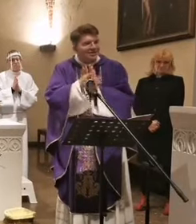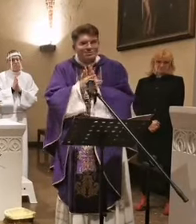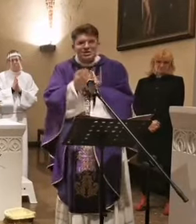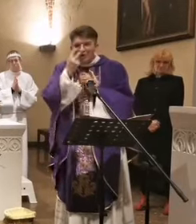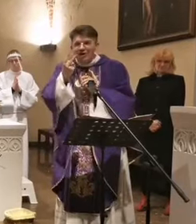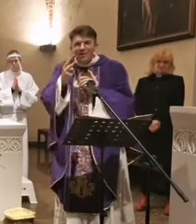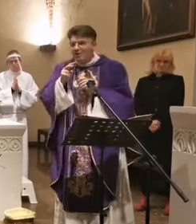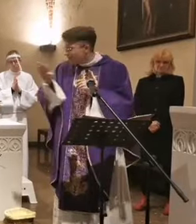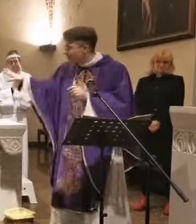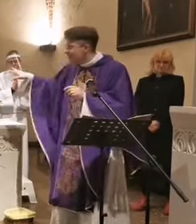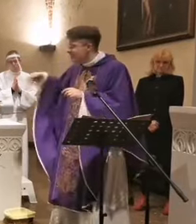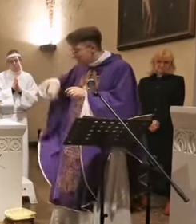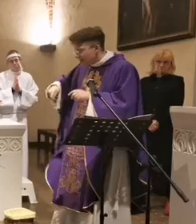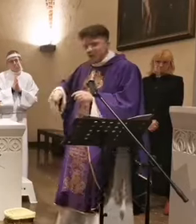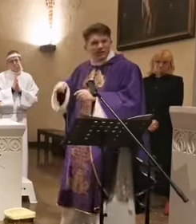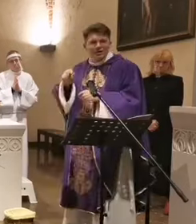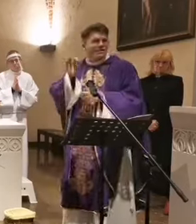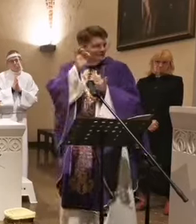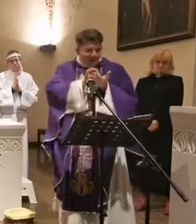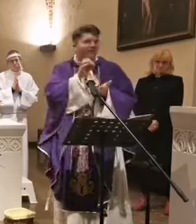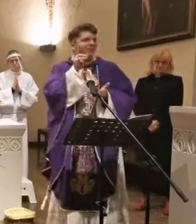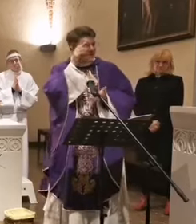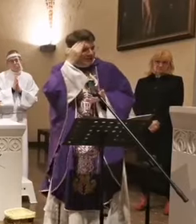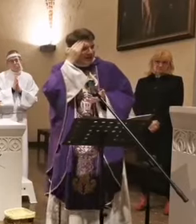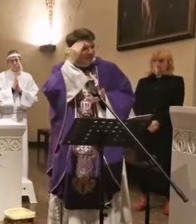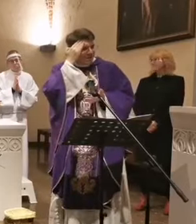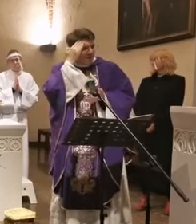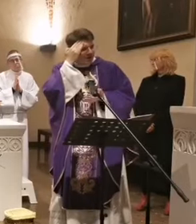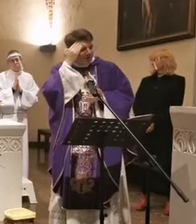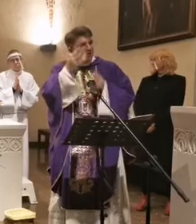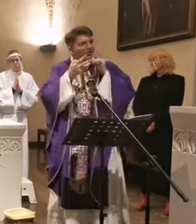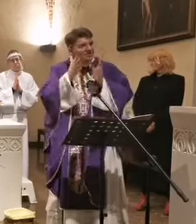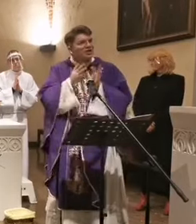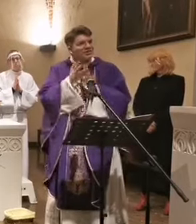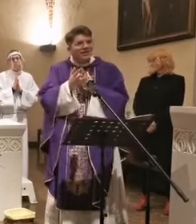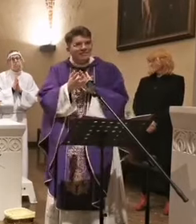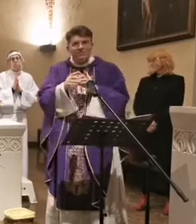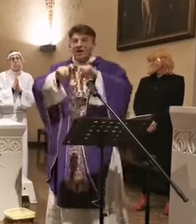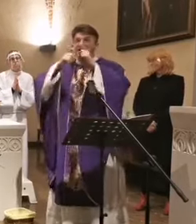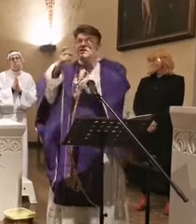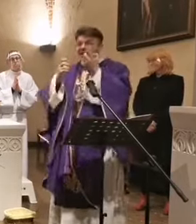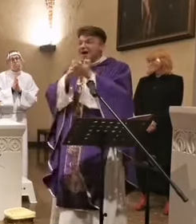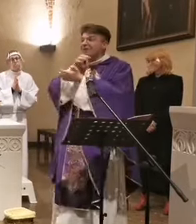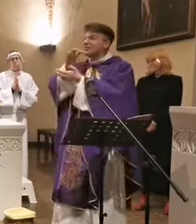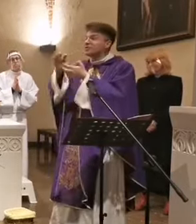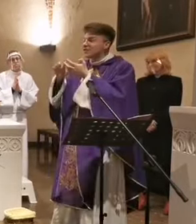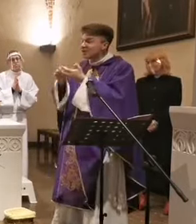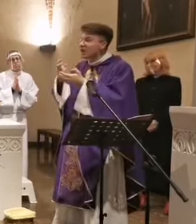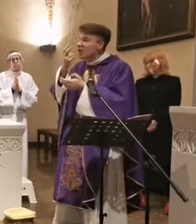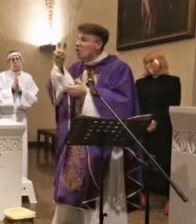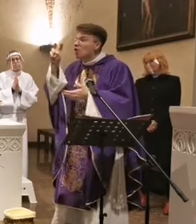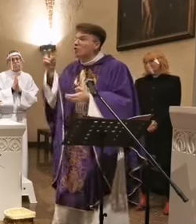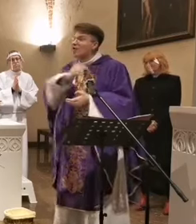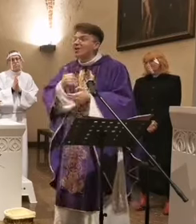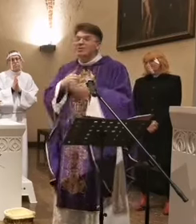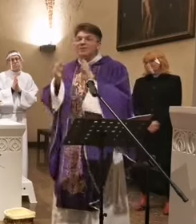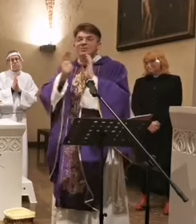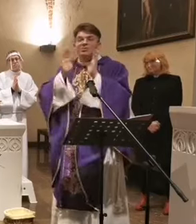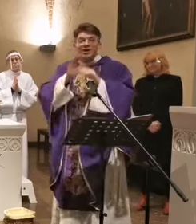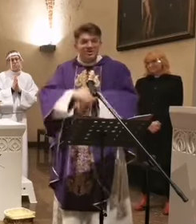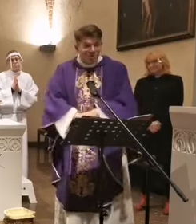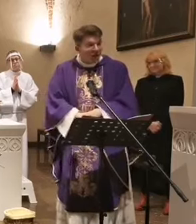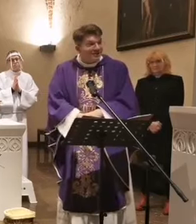W internecie, na transmisji oglądał. Ministrantów na pewno znam. Bo oglądam mszy święte. Na całym świecie